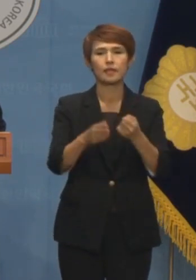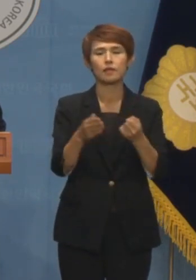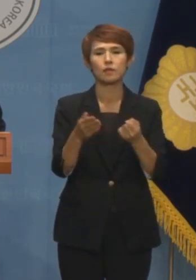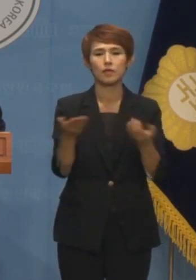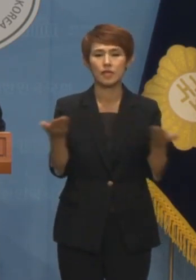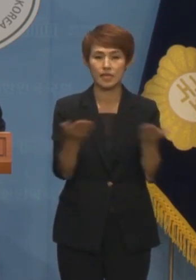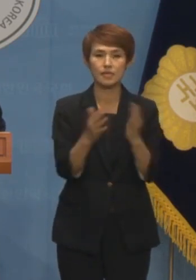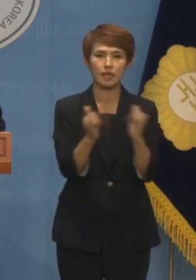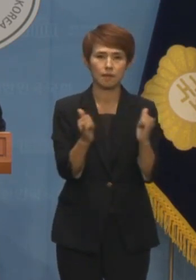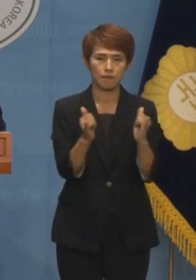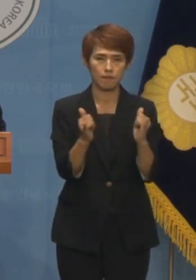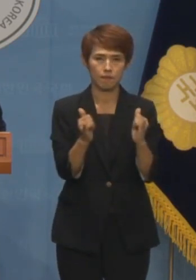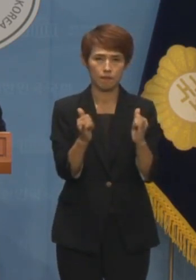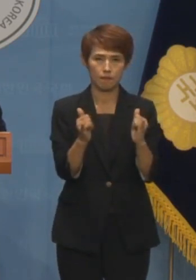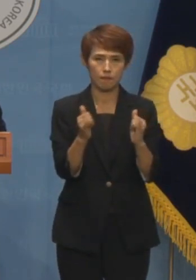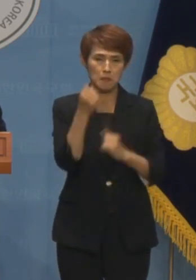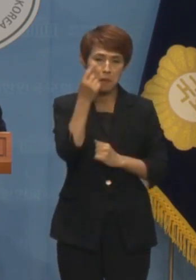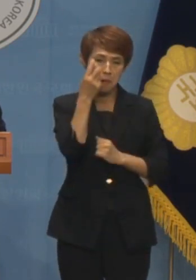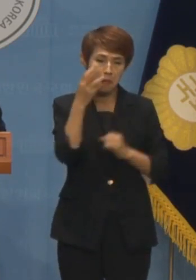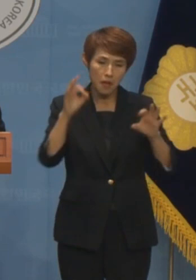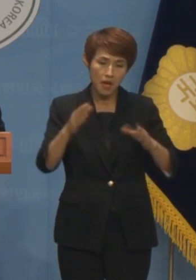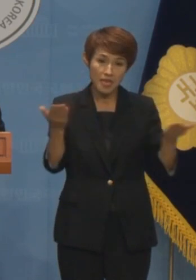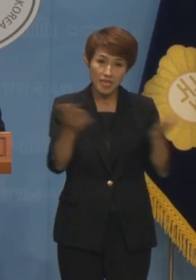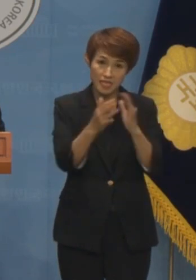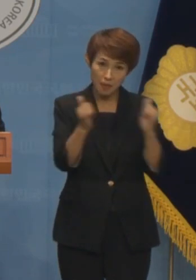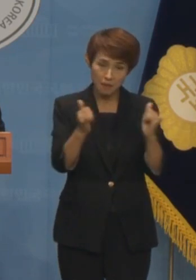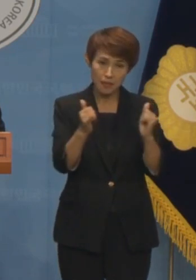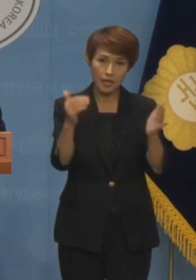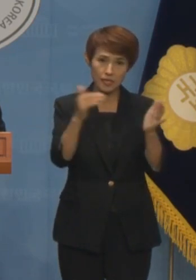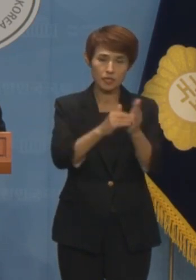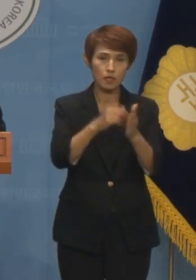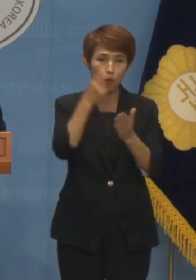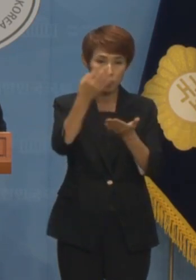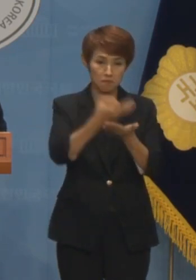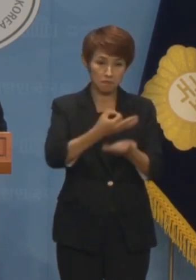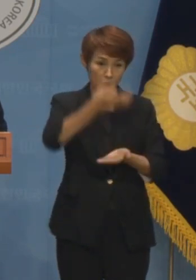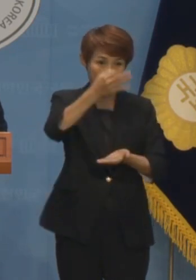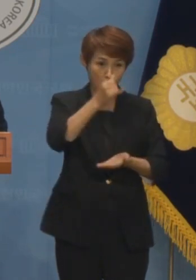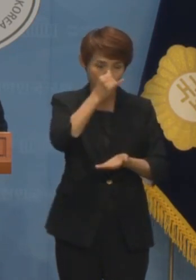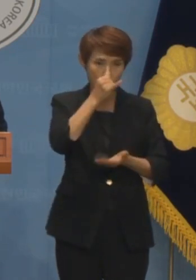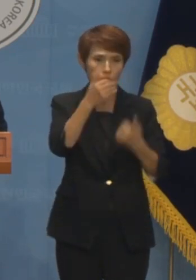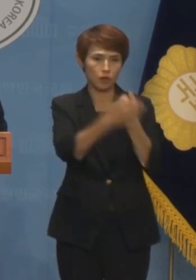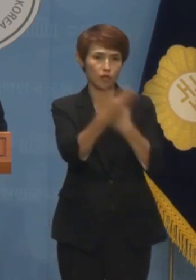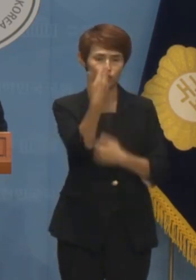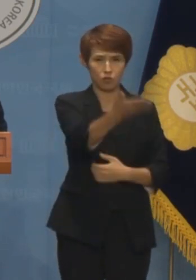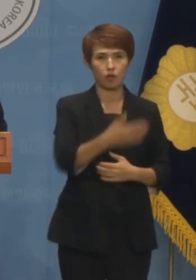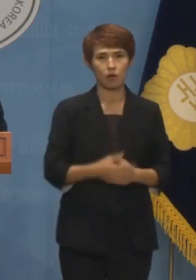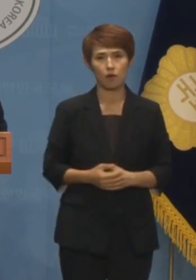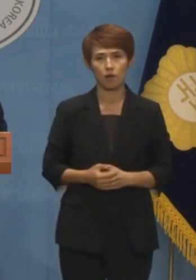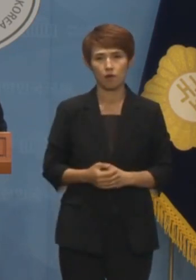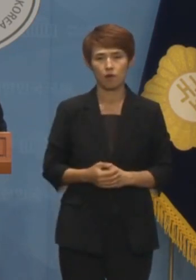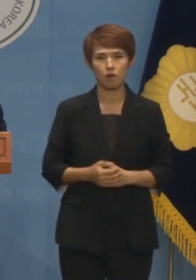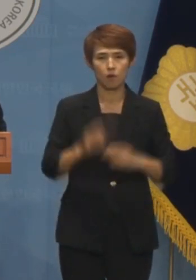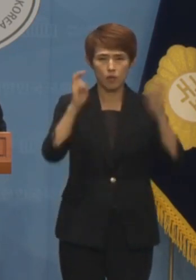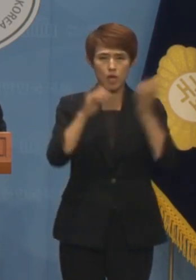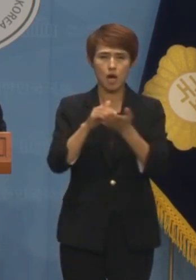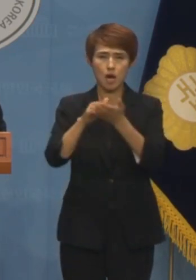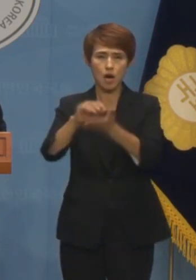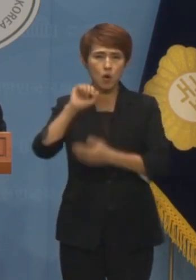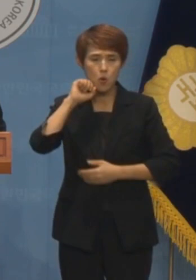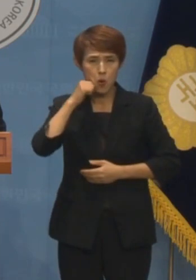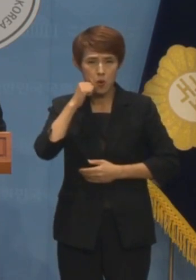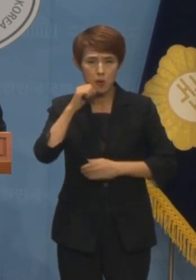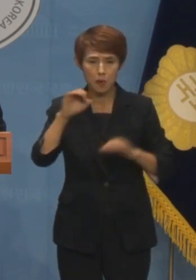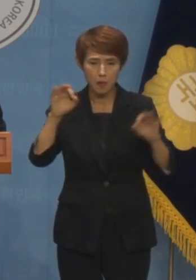초단시간 노동자까지 대상에 넣고 임금이 늘어나면 혜택을 주겠다고 합니다. 고용이 불안정한 단기